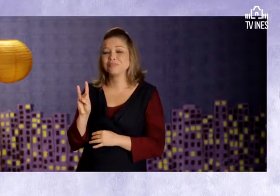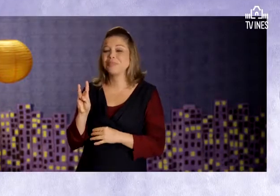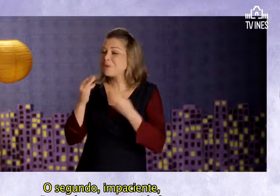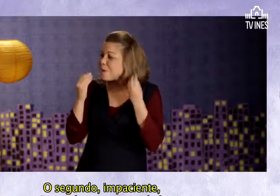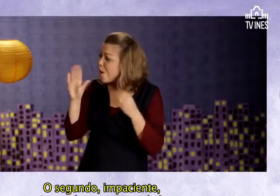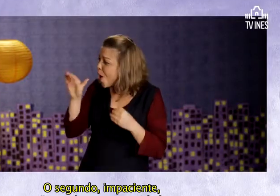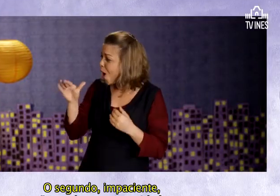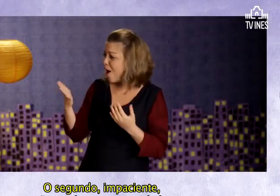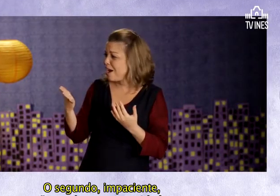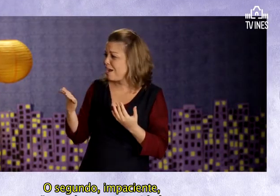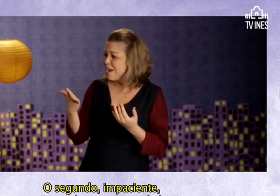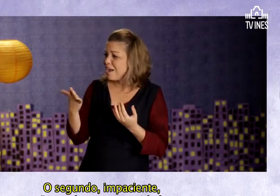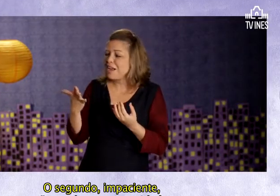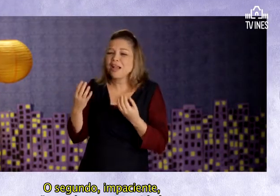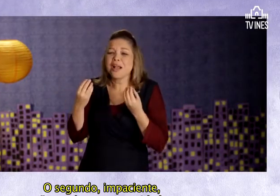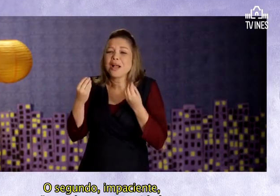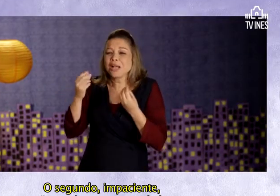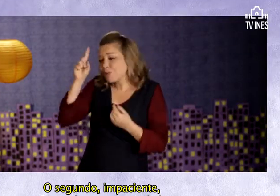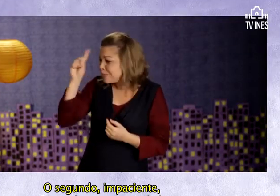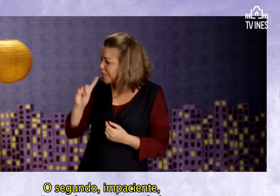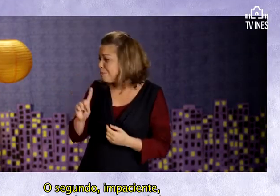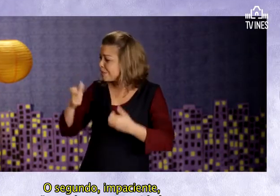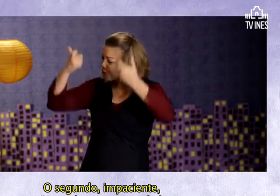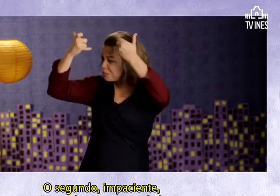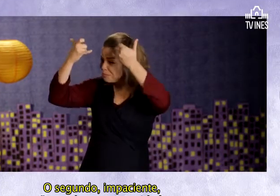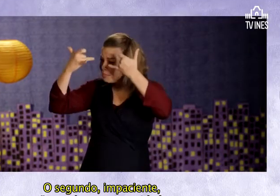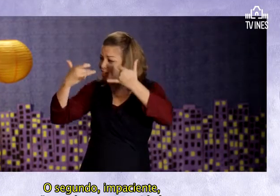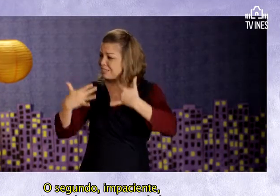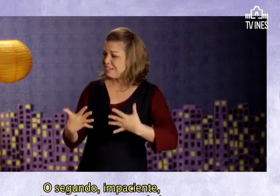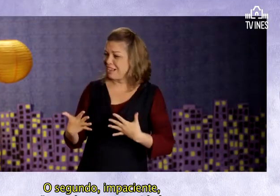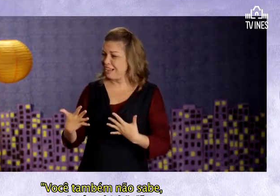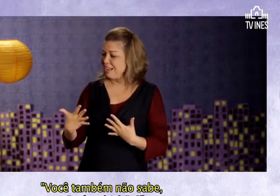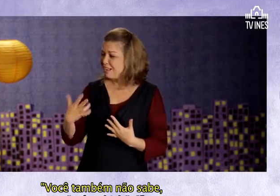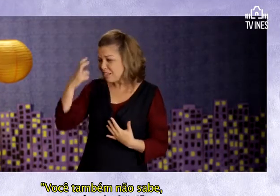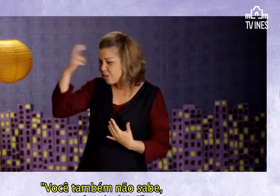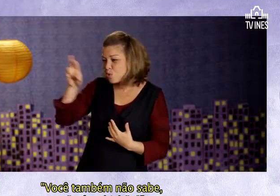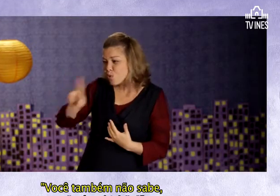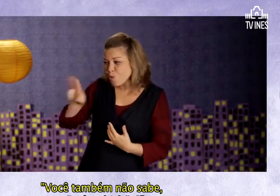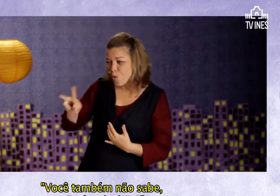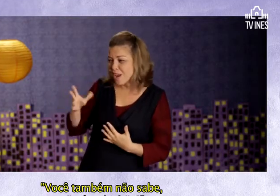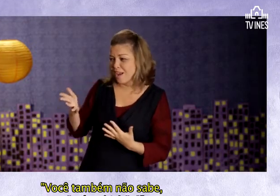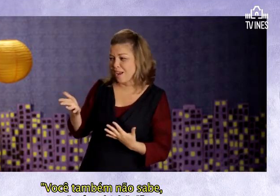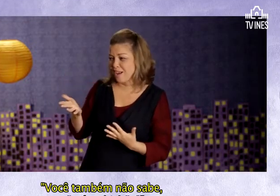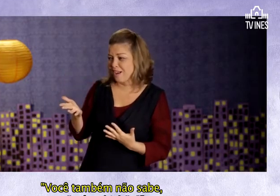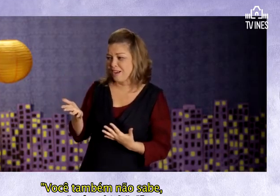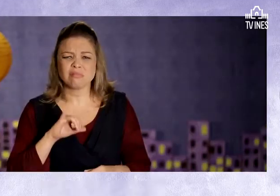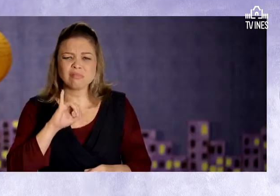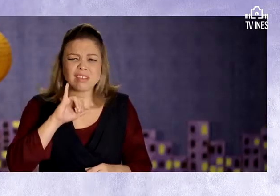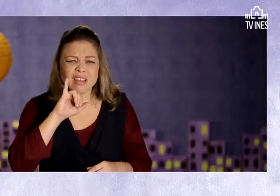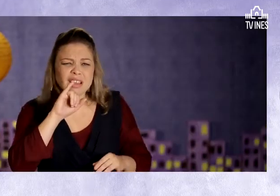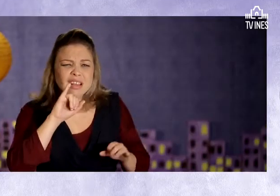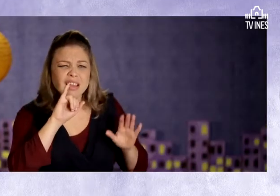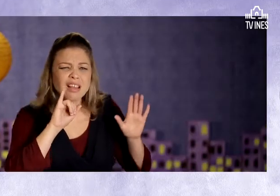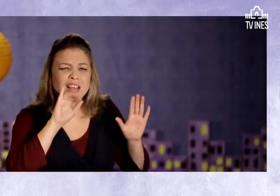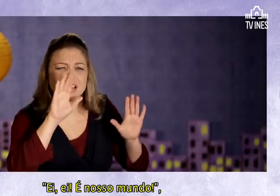O segundo, impaciente, não perdeu a oportunidade. Você também não sabe, não é, sabichão? Ei,